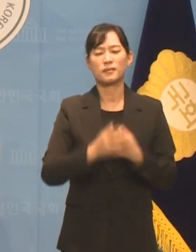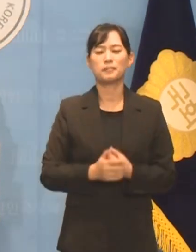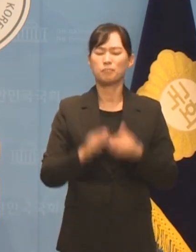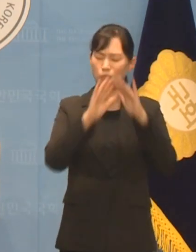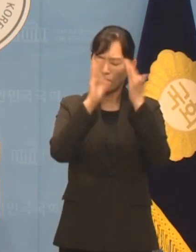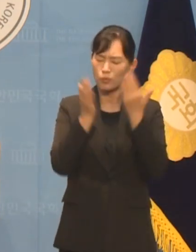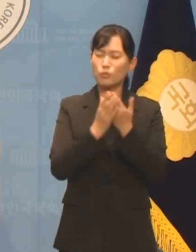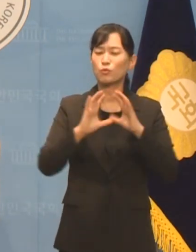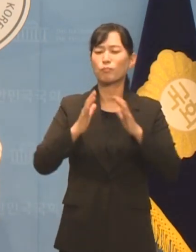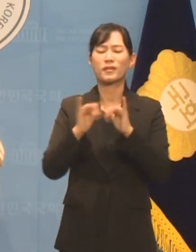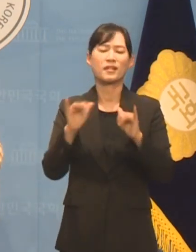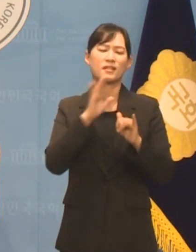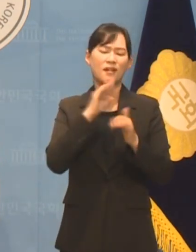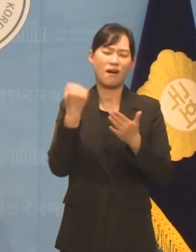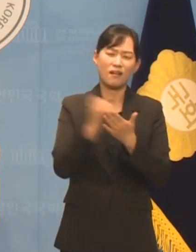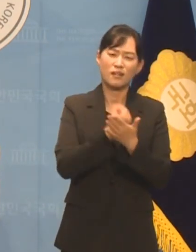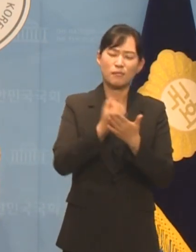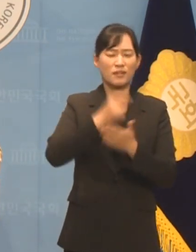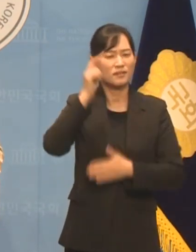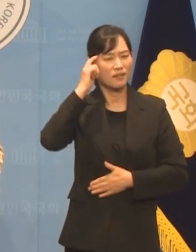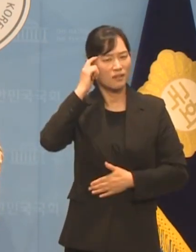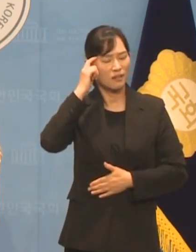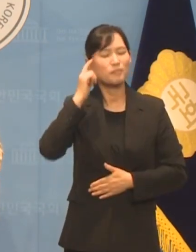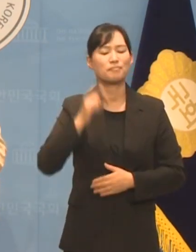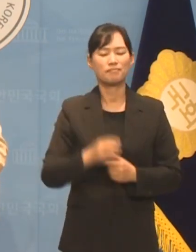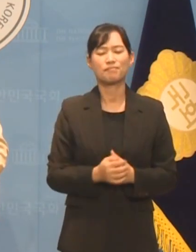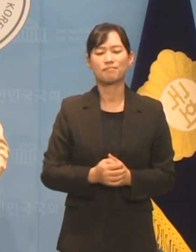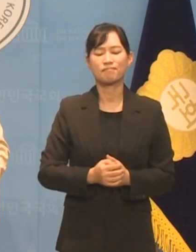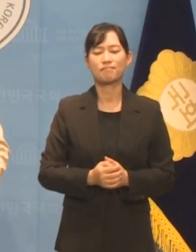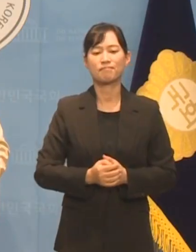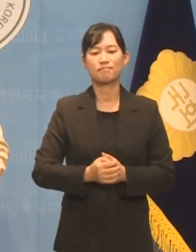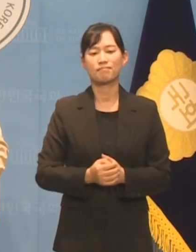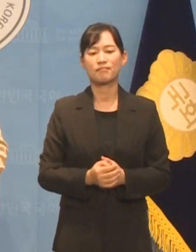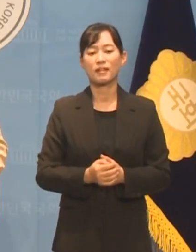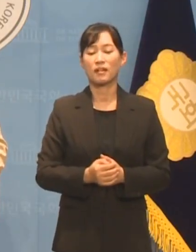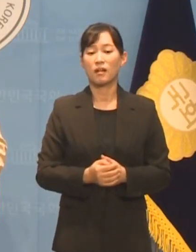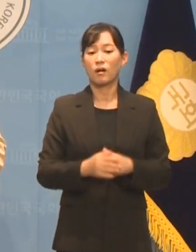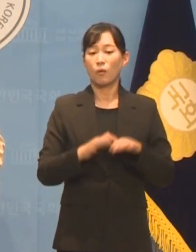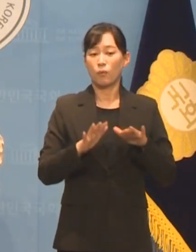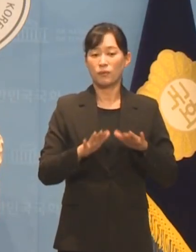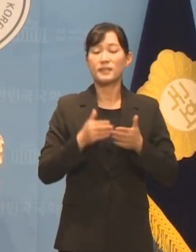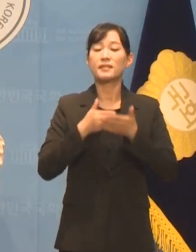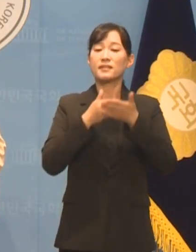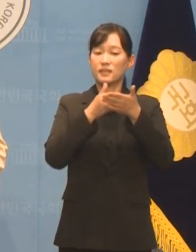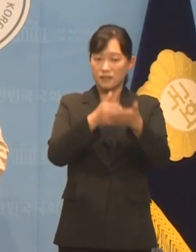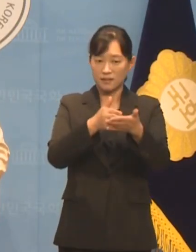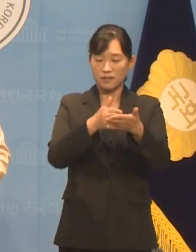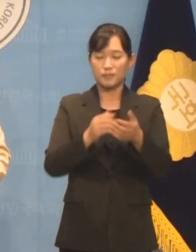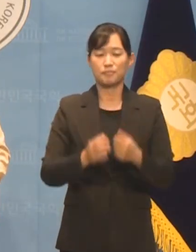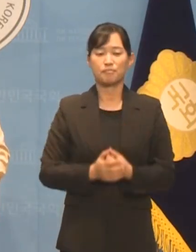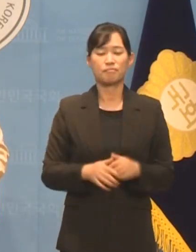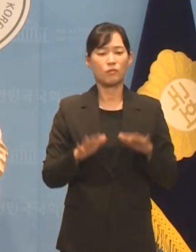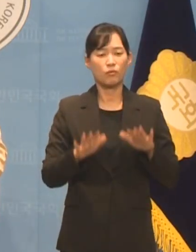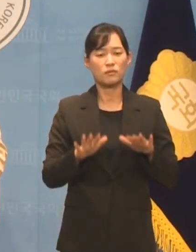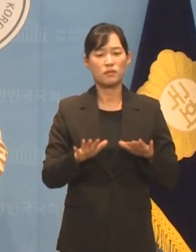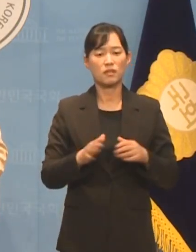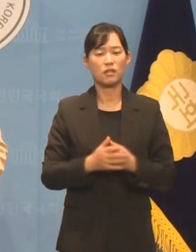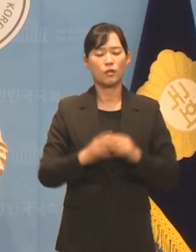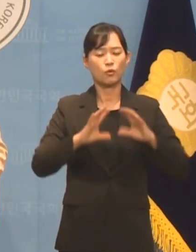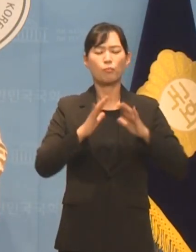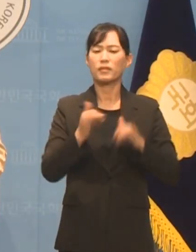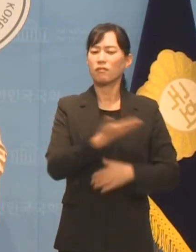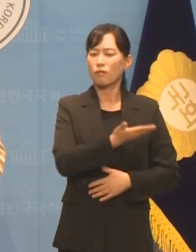모든 국민들께서 안타깝게 생각할 거라 믿습니다. 그래서 제가 제안 드리고자 하는 것은 현재